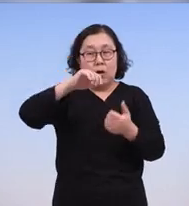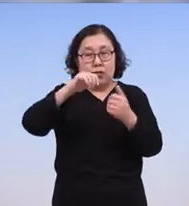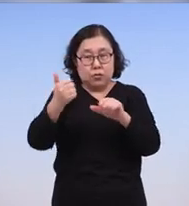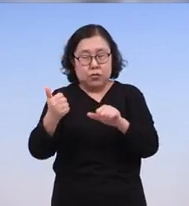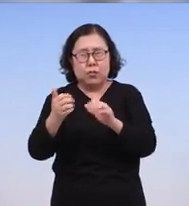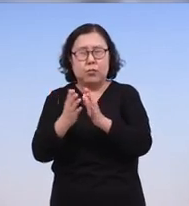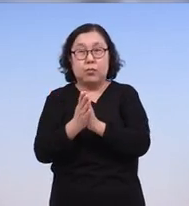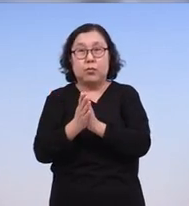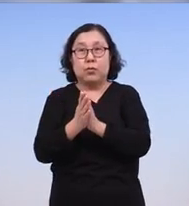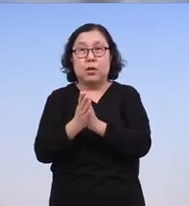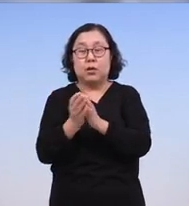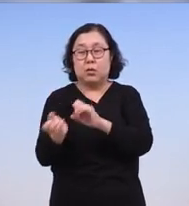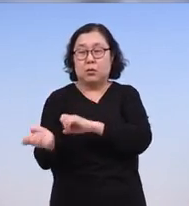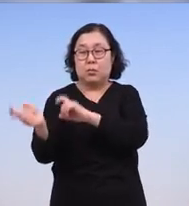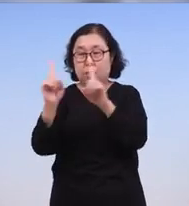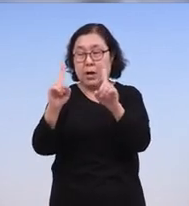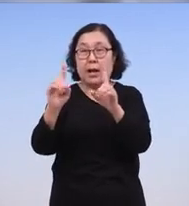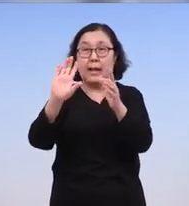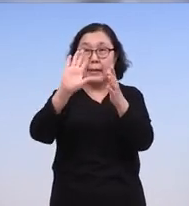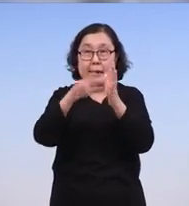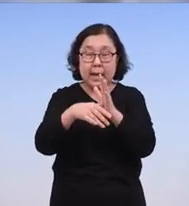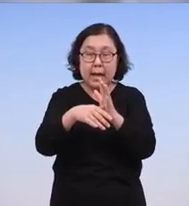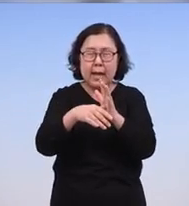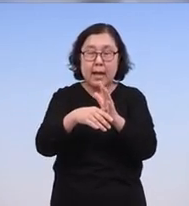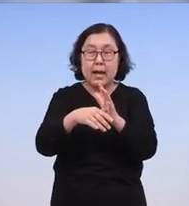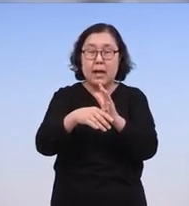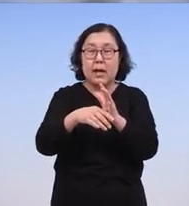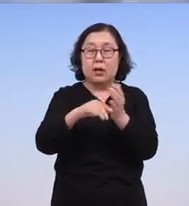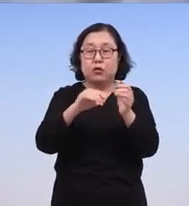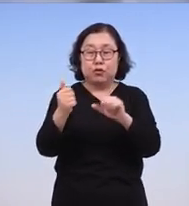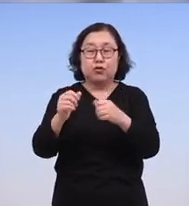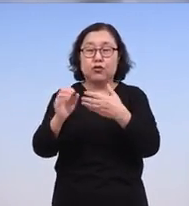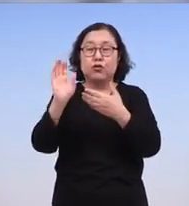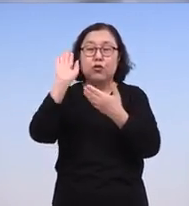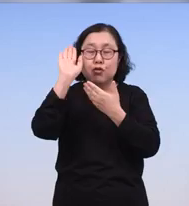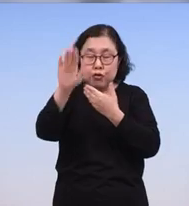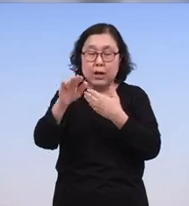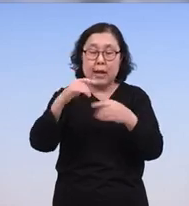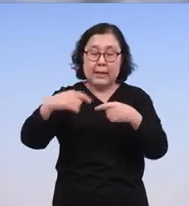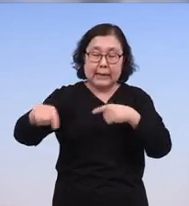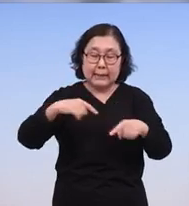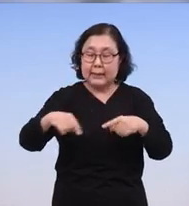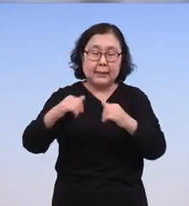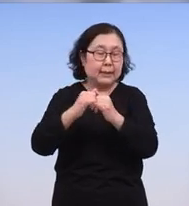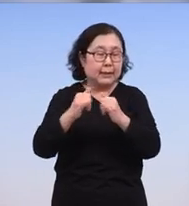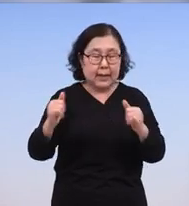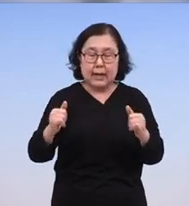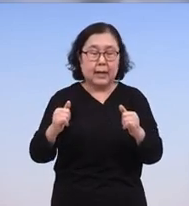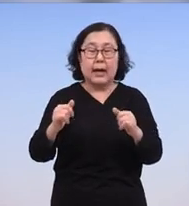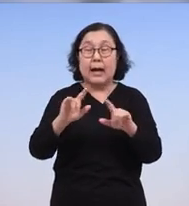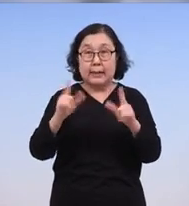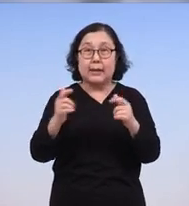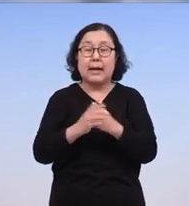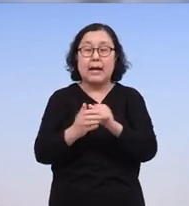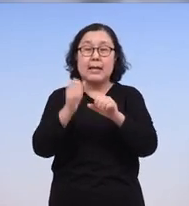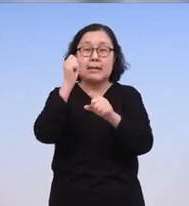말미암아 본 의개인 할 때, 이제 죽으면 다스리는 자리를 앉혀주시는 게 아니라 이미